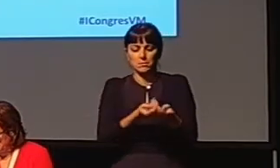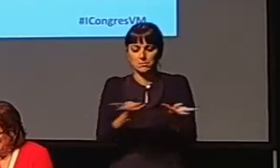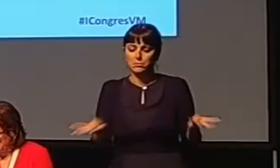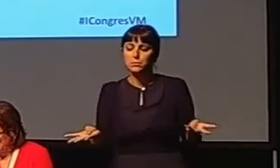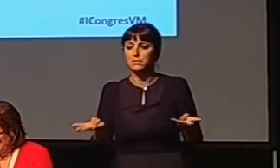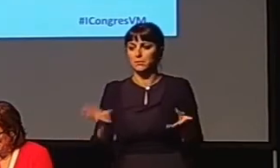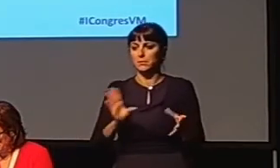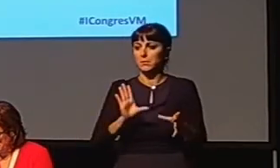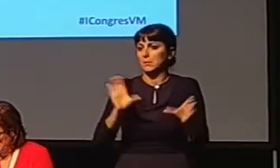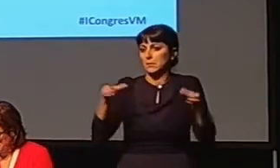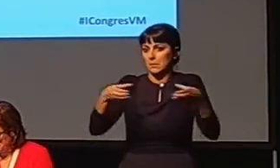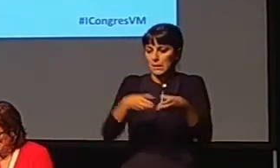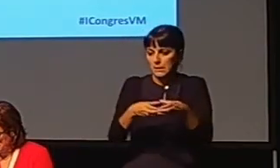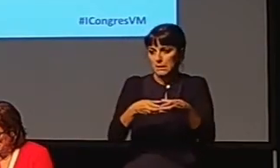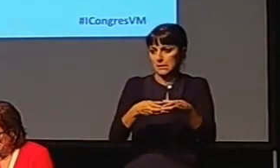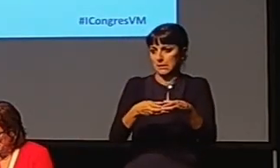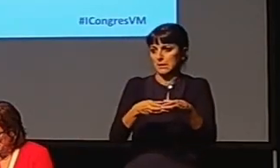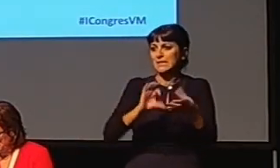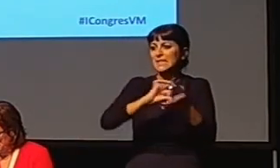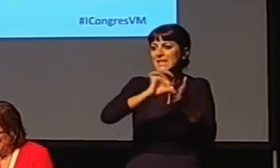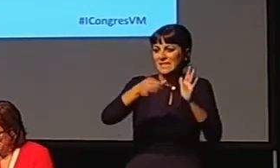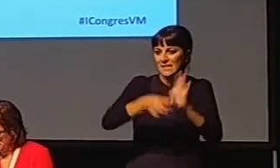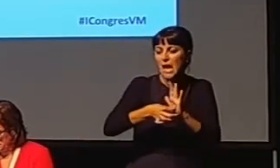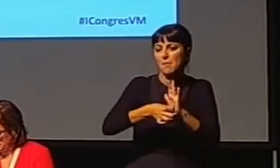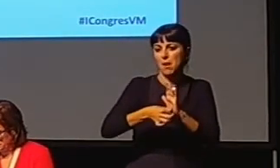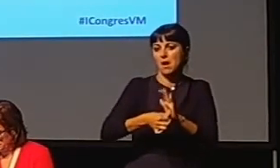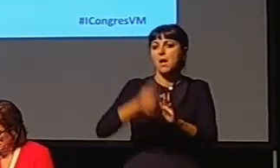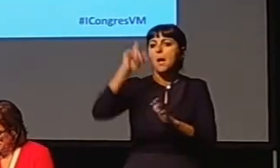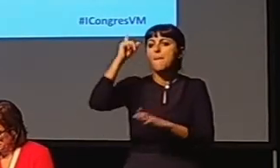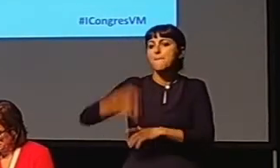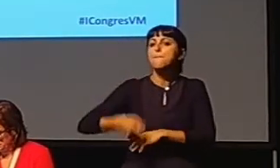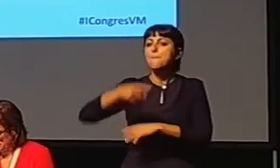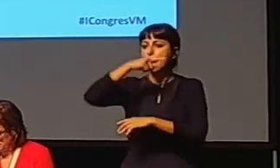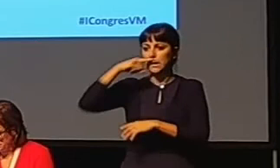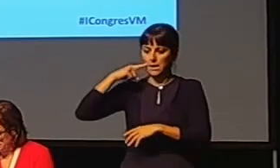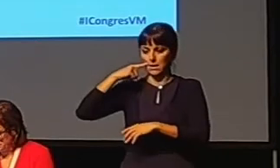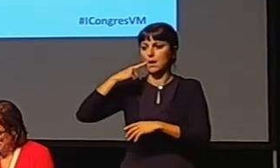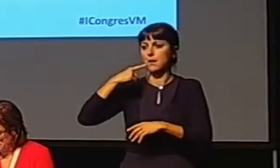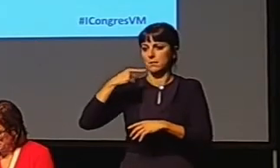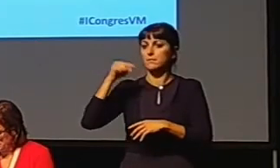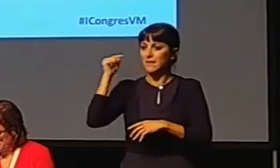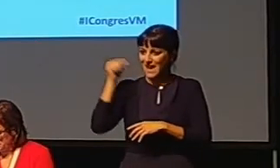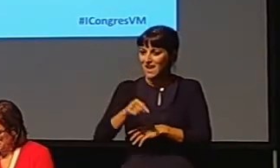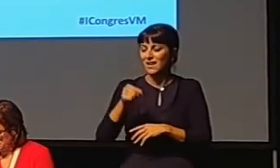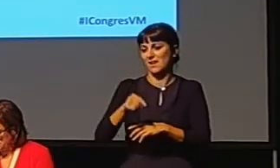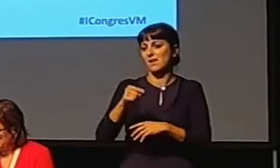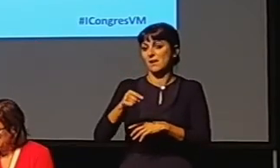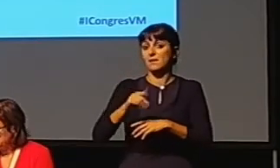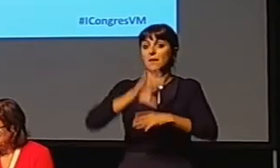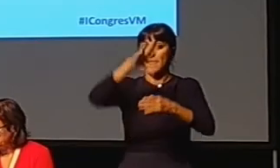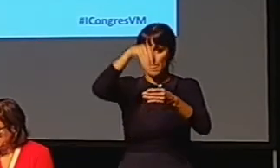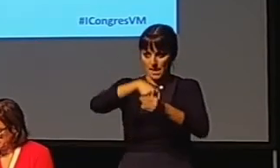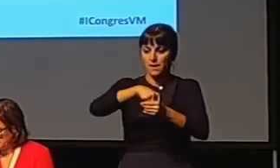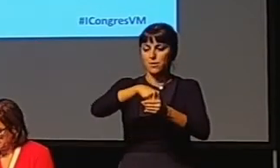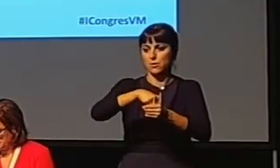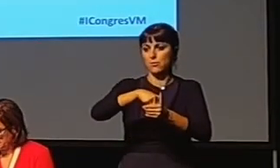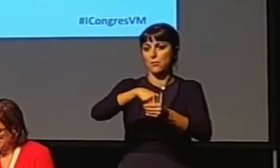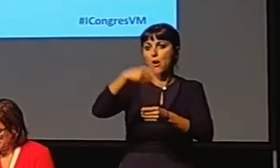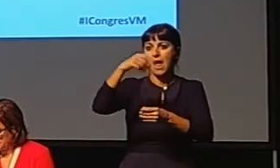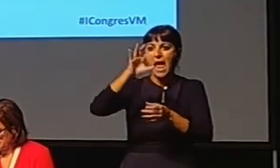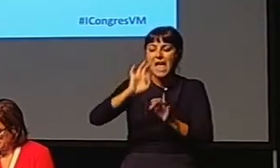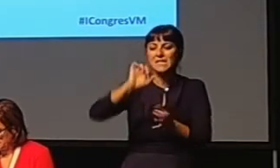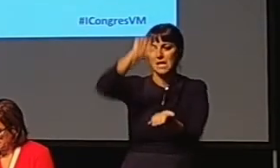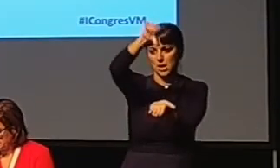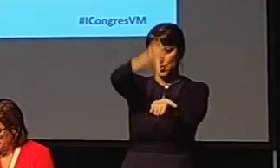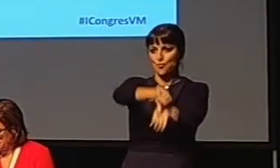patriarcal, perquè quan estem parlant, novament, de l'estructura, no? d'aquesta estructura que configura les violències sexuals i és el nucli, estem